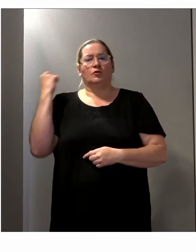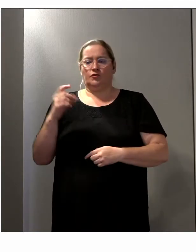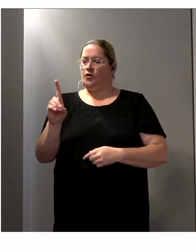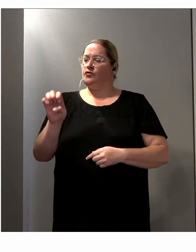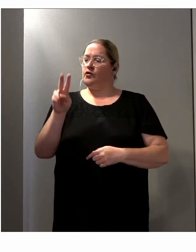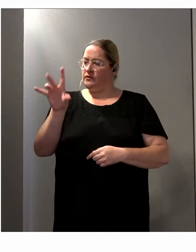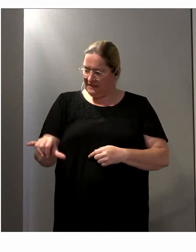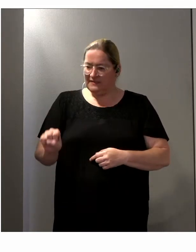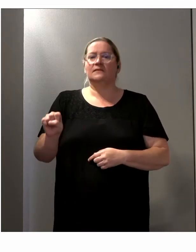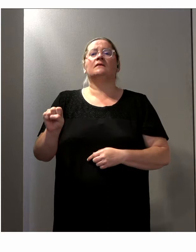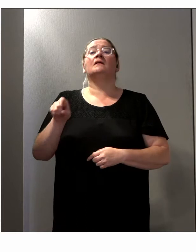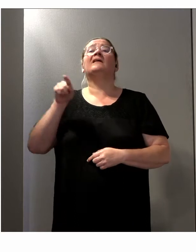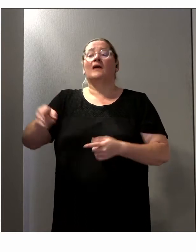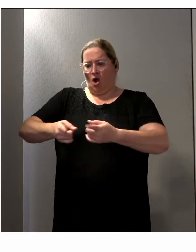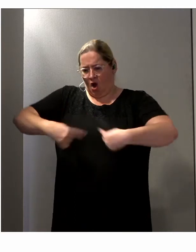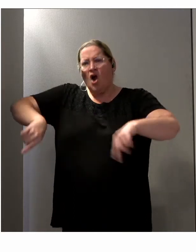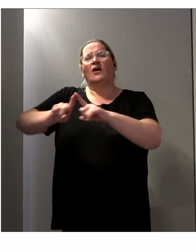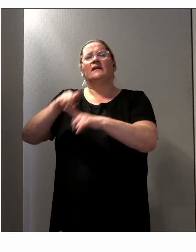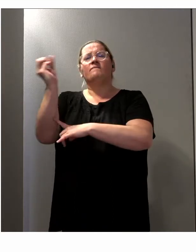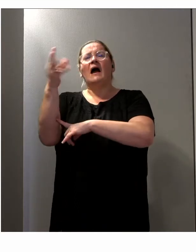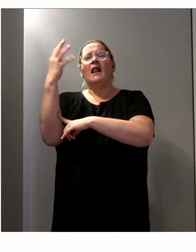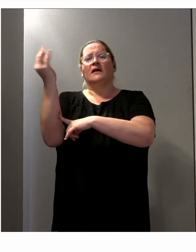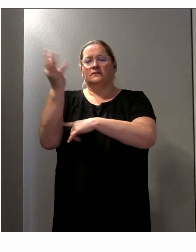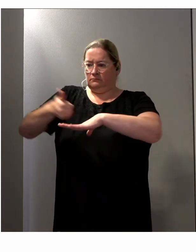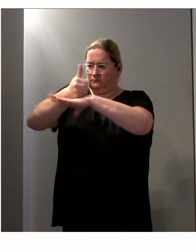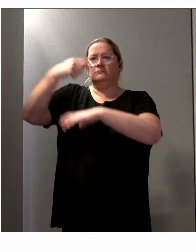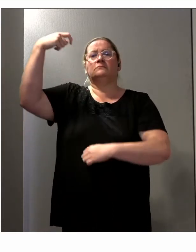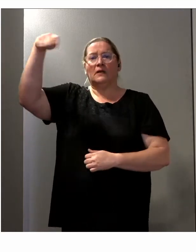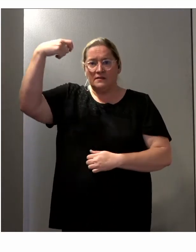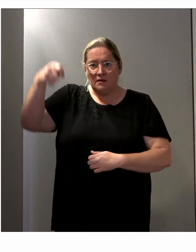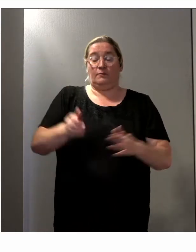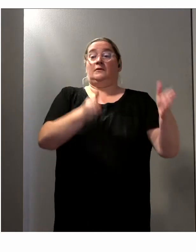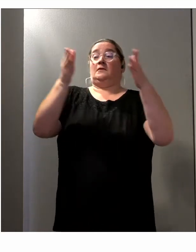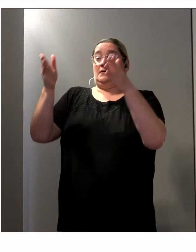Denis, président du collectif Alerte. Ensuite,